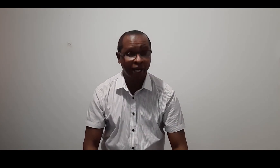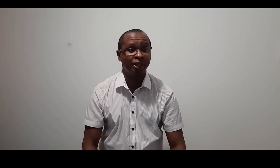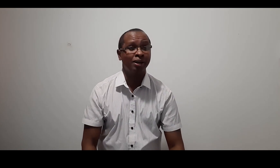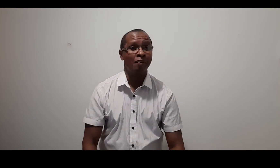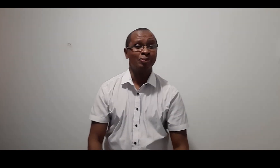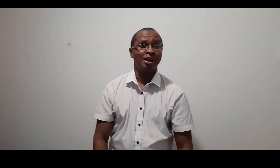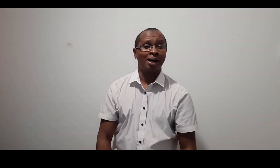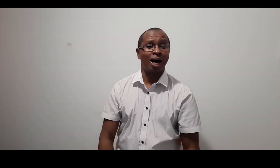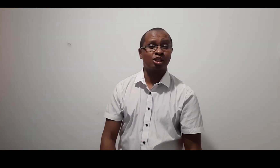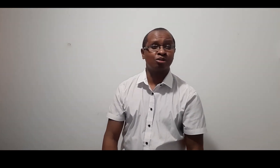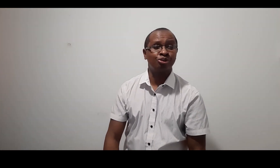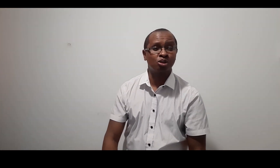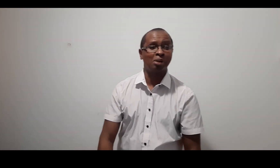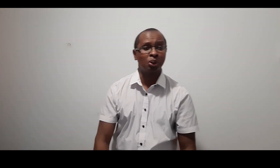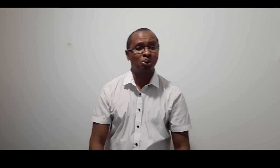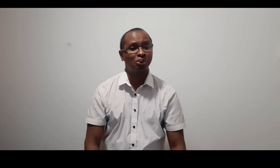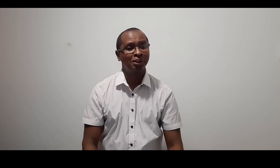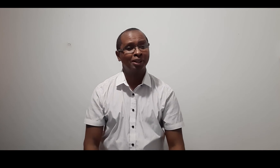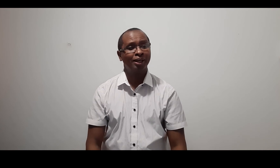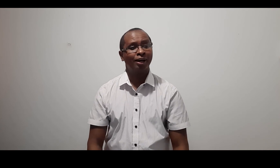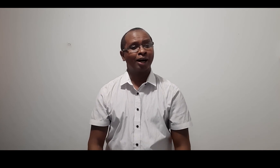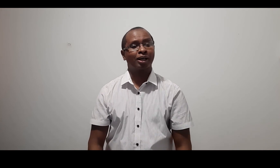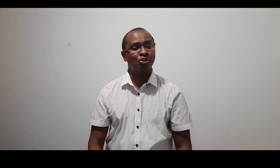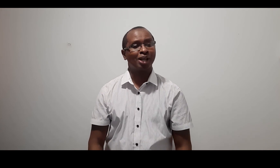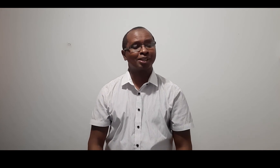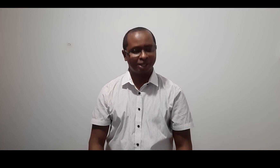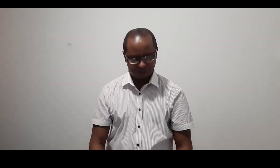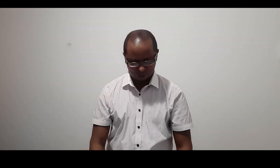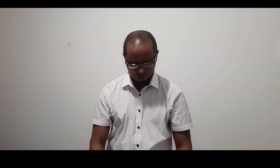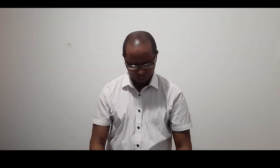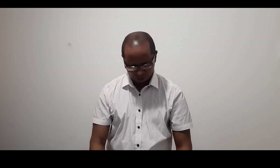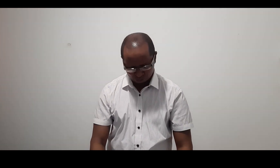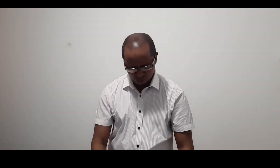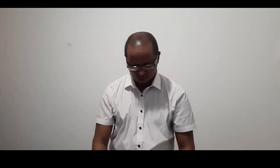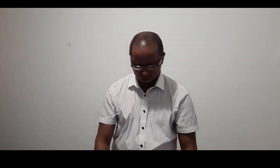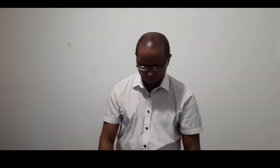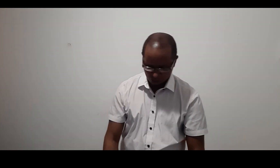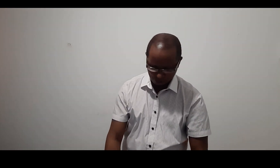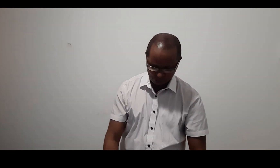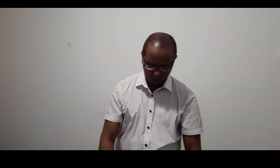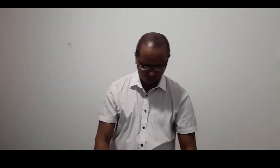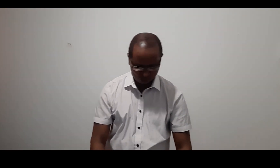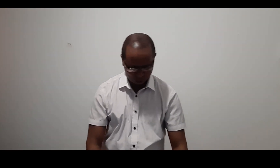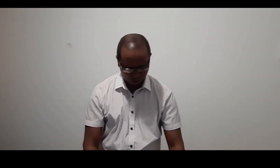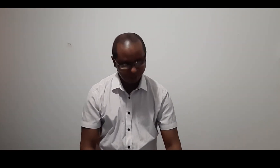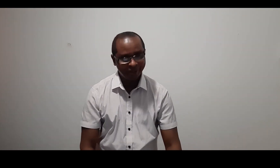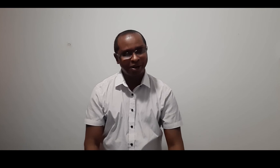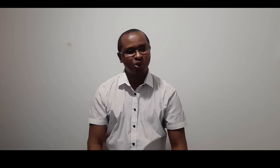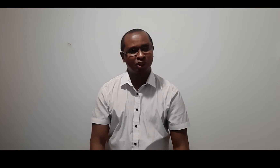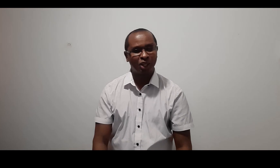manaiky hanasany foko maloto, araka ny voalazany iratsika teo hoe ny foko ny mpamonjy atolotro anao maloto ka